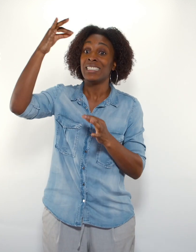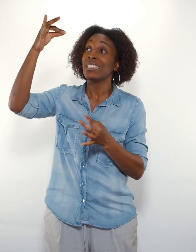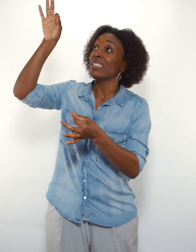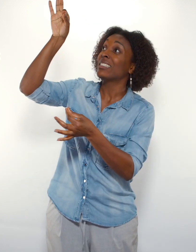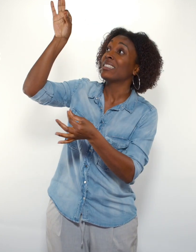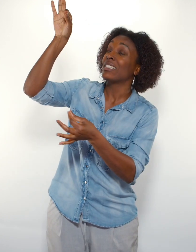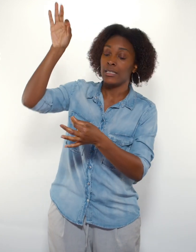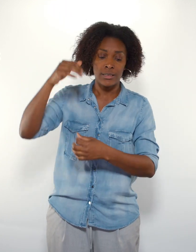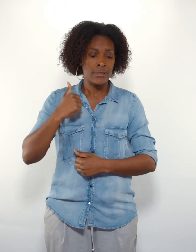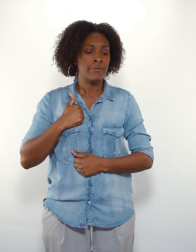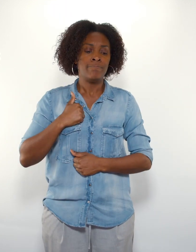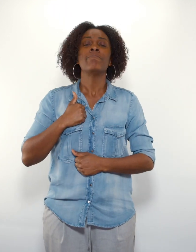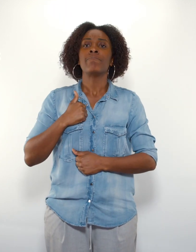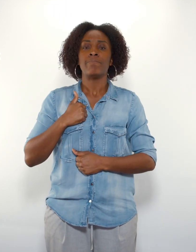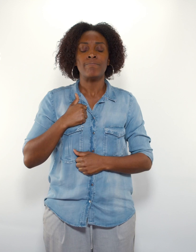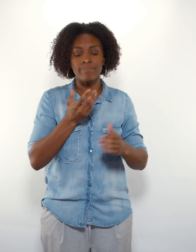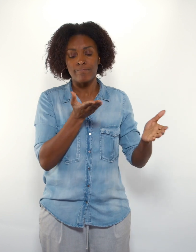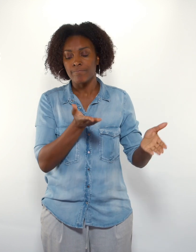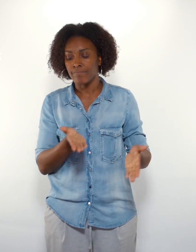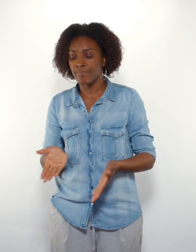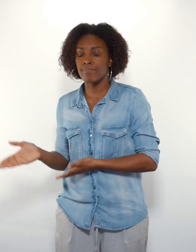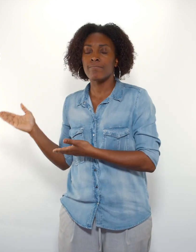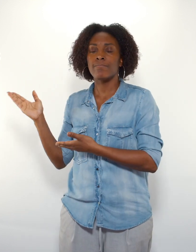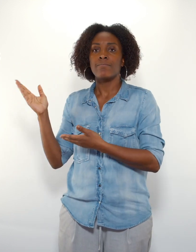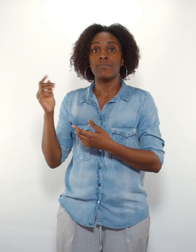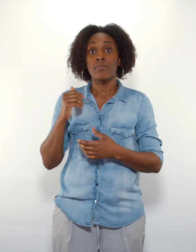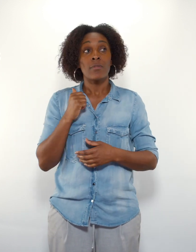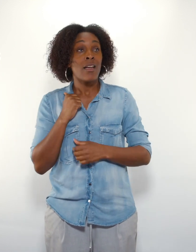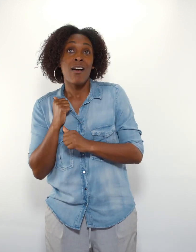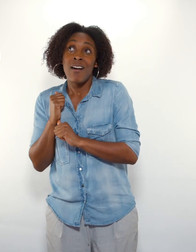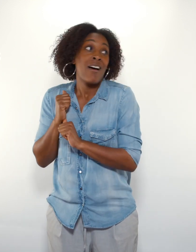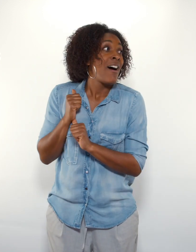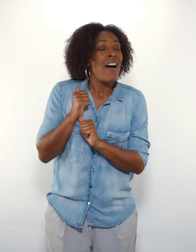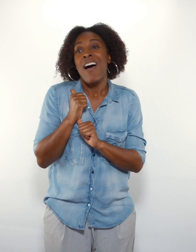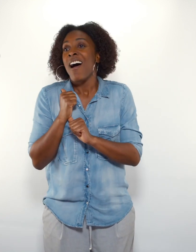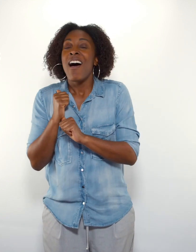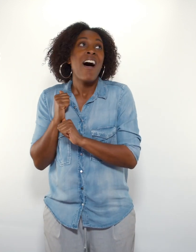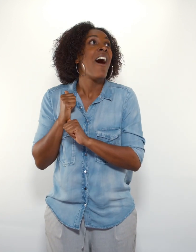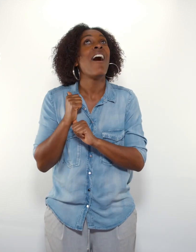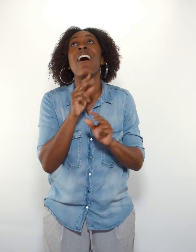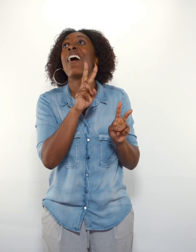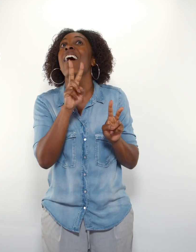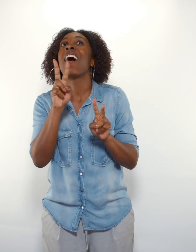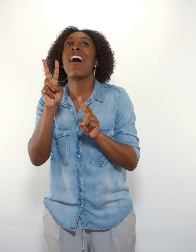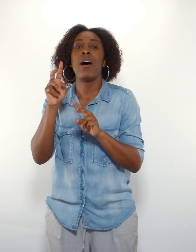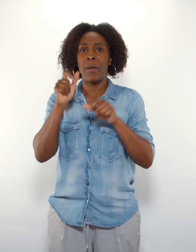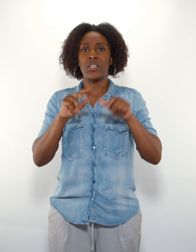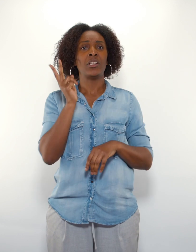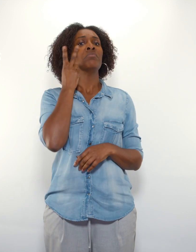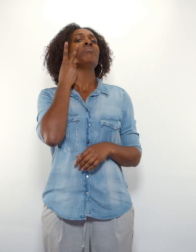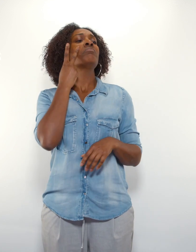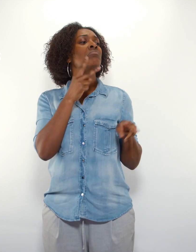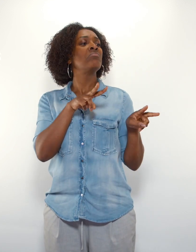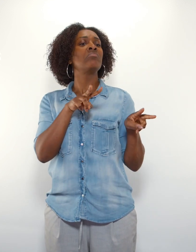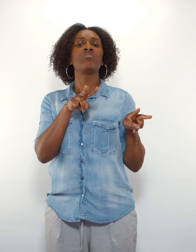la lettre, le cachet du roi, et il le laisse rentrer, et les gens sont surpris, les courtisans de la cour, tous